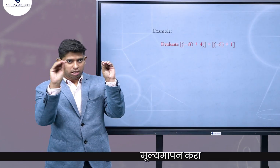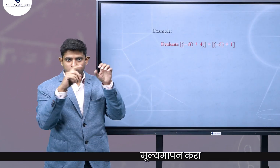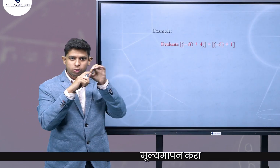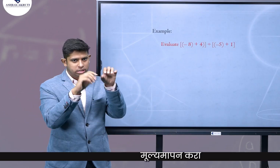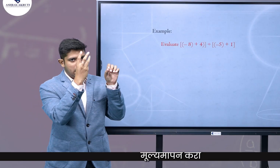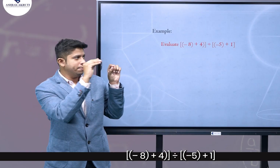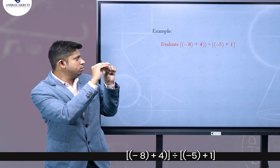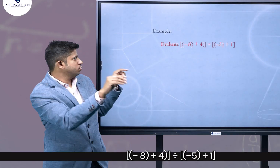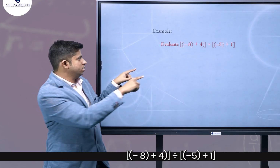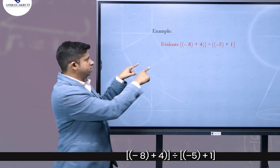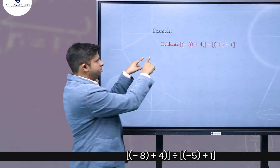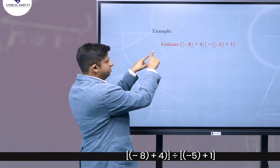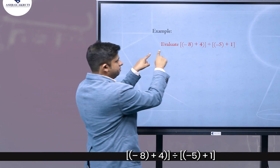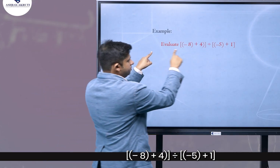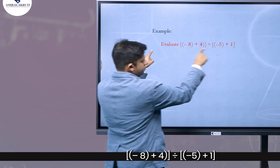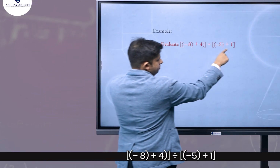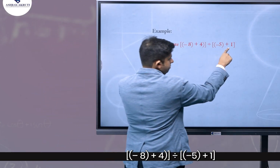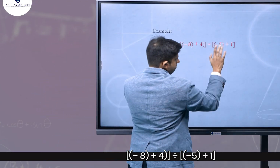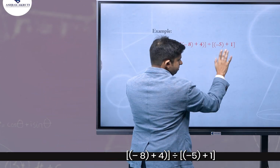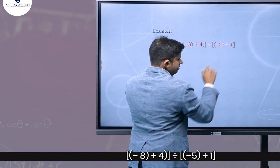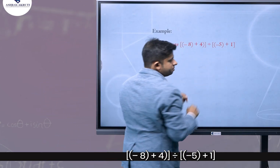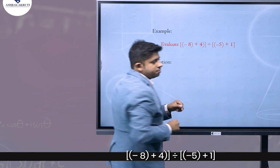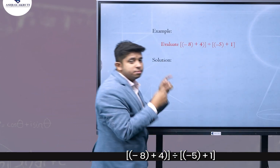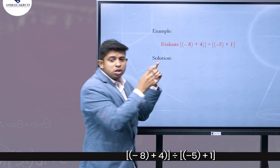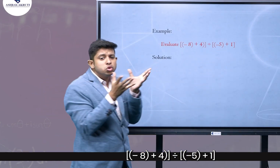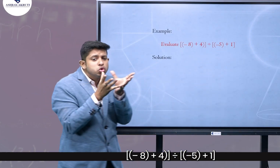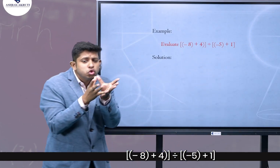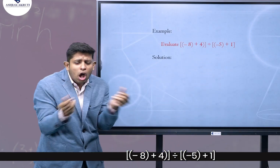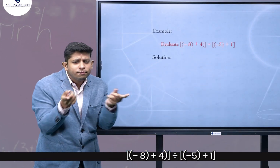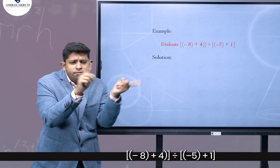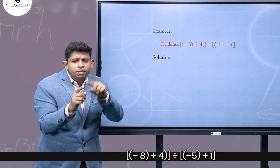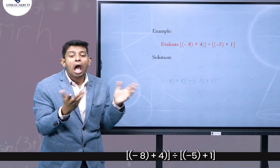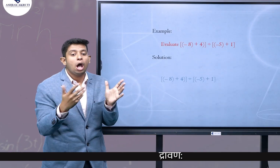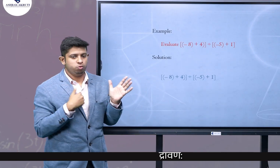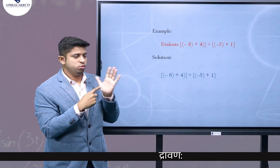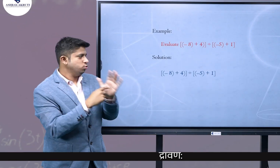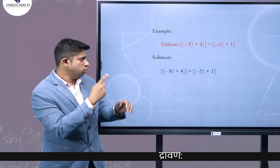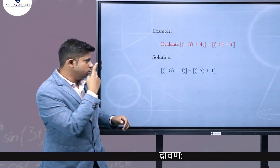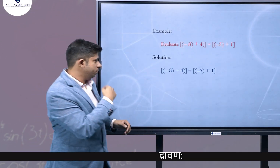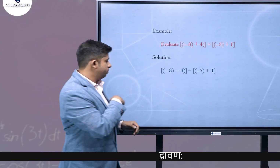मूल्यमापन करा. -8 + 4 डिवाइड बाय -5 + 1. द्रावण.